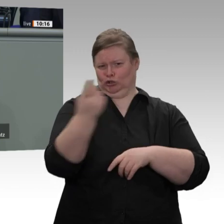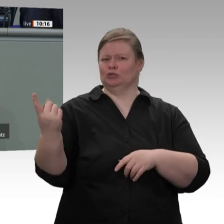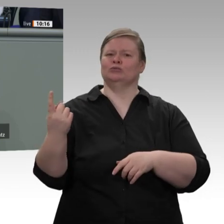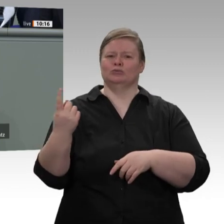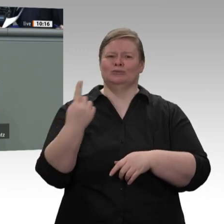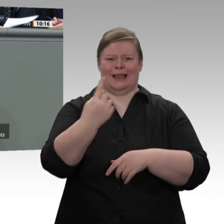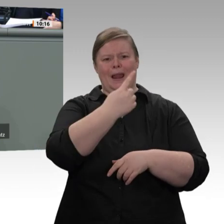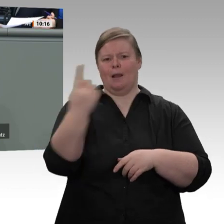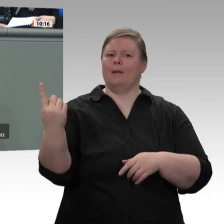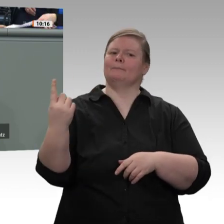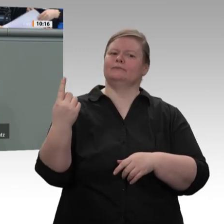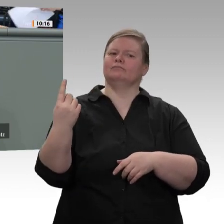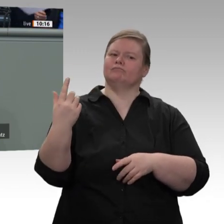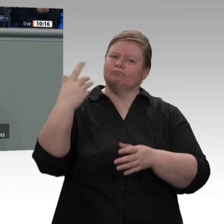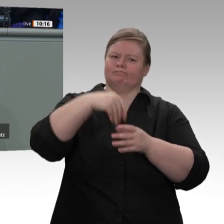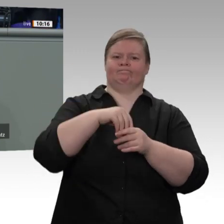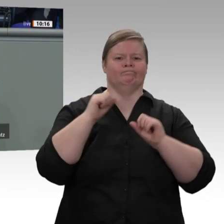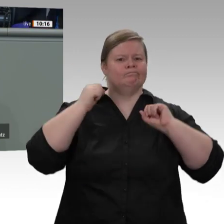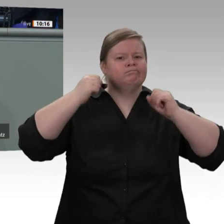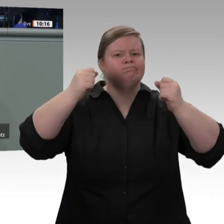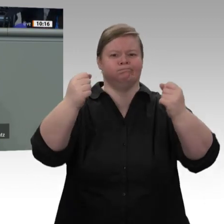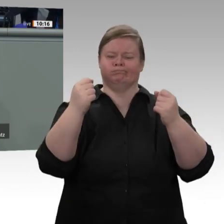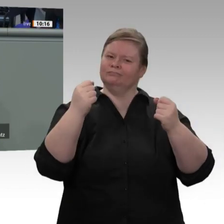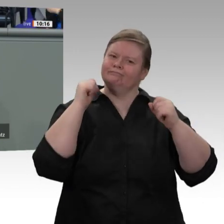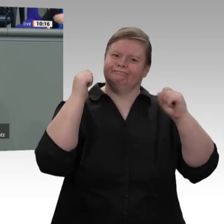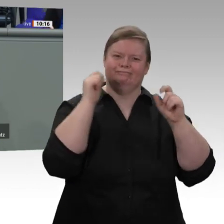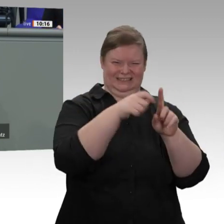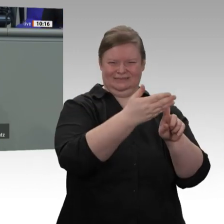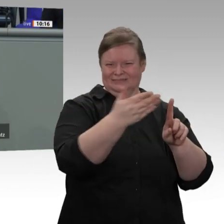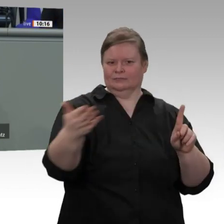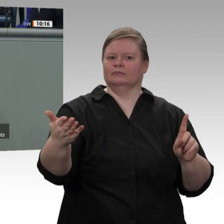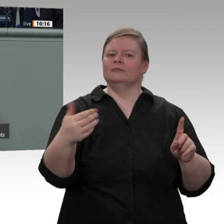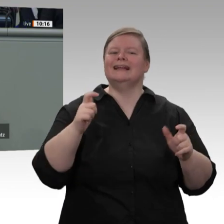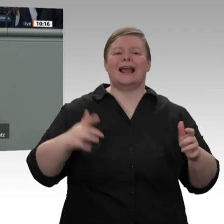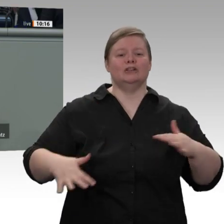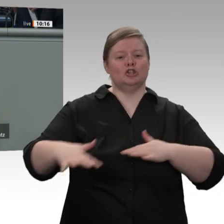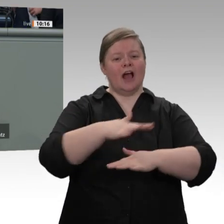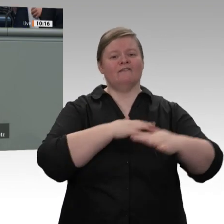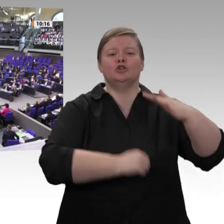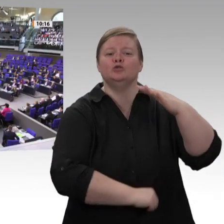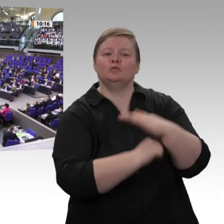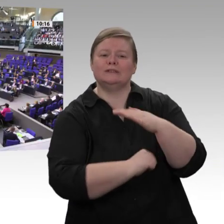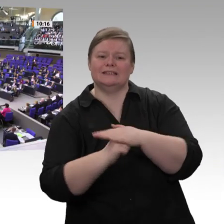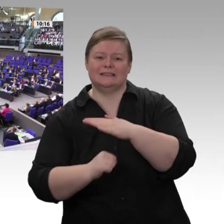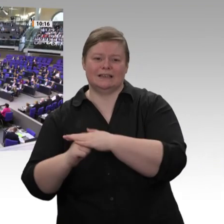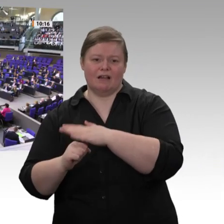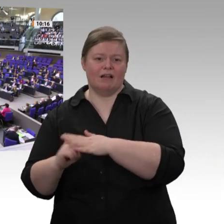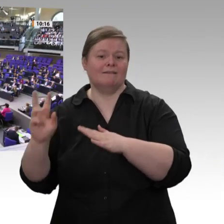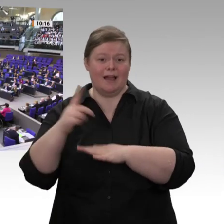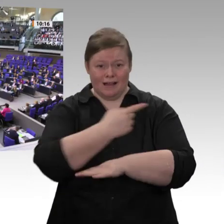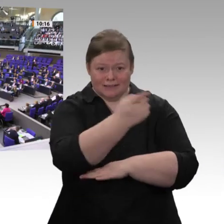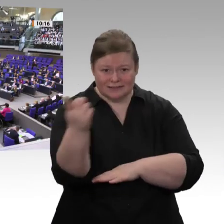Land muss die Vielfalt bewahrt werden. Dafür sind wir Demokraten verantwortlich, meine Damen und Herren.